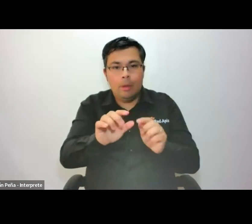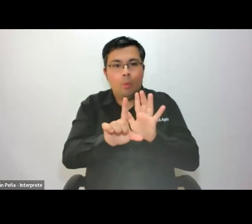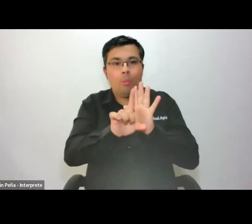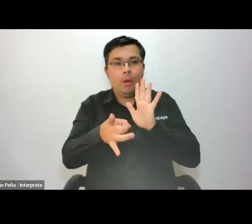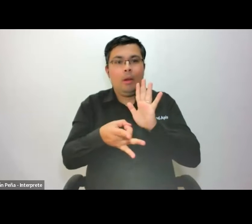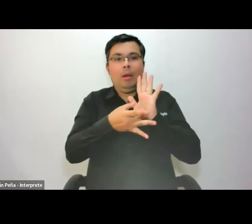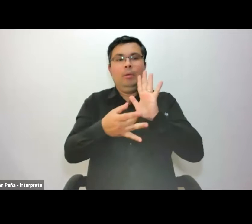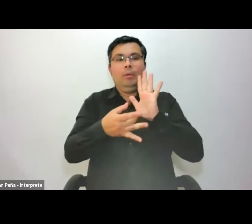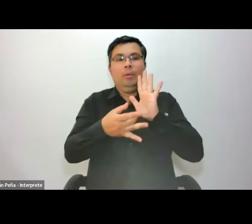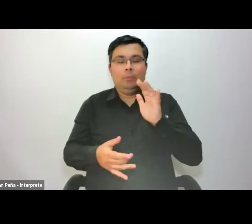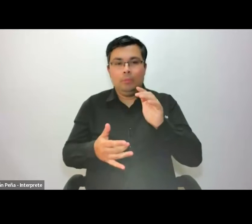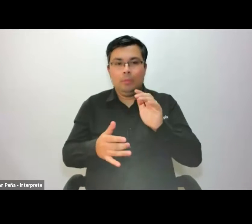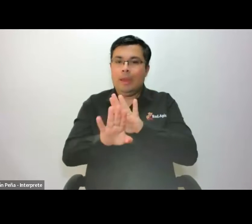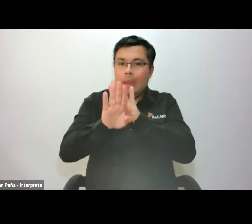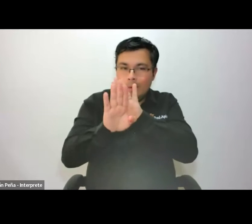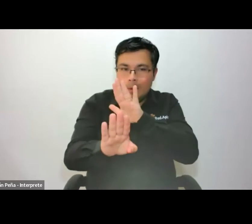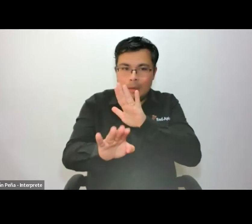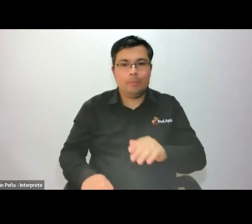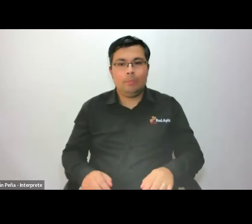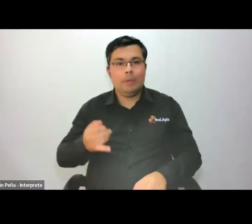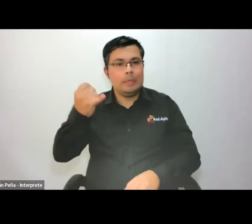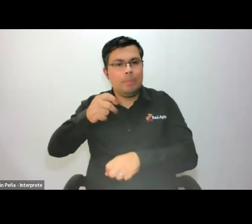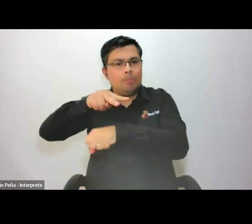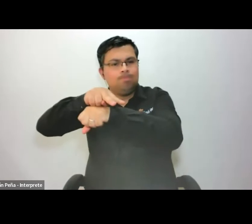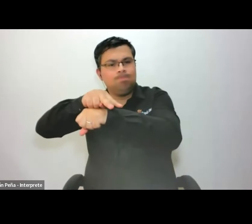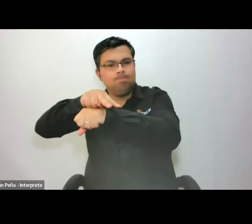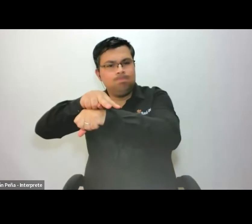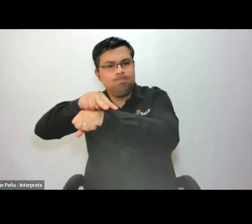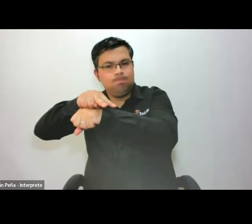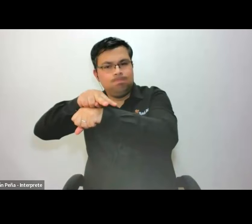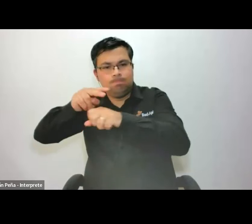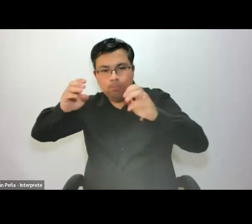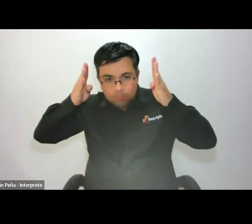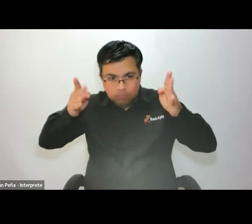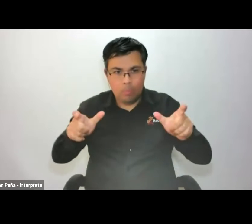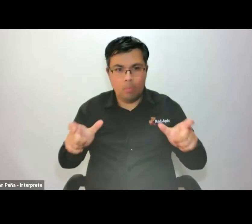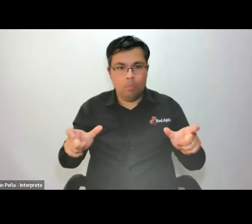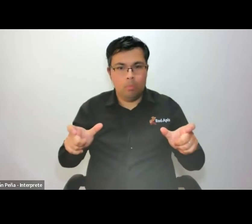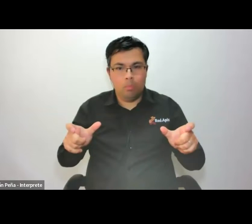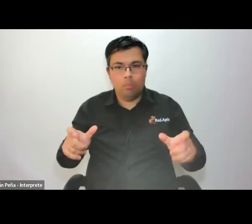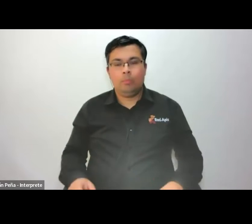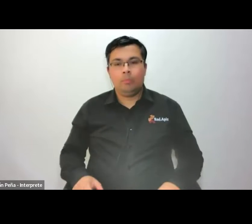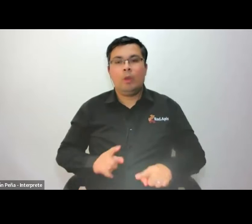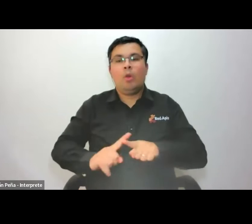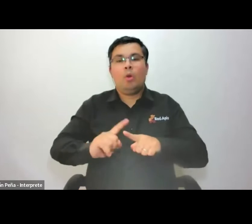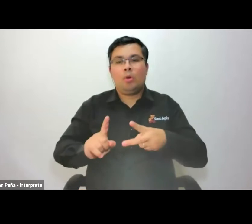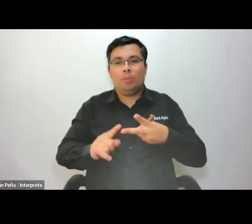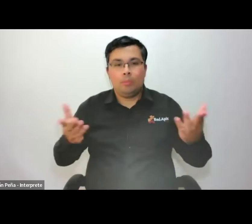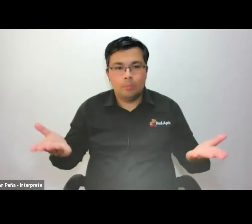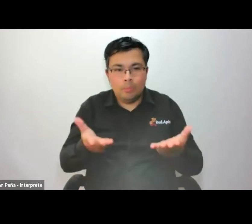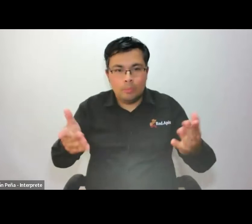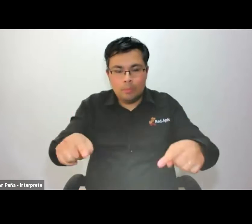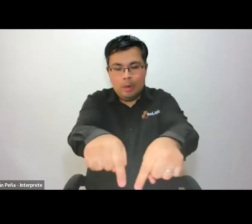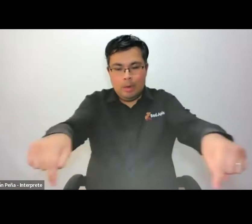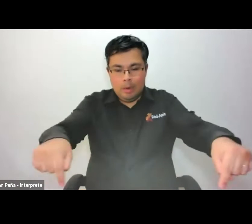sentido también, si es que existen situaciones en que se atenta contra la provisión de espacios educativos inclusivos y los